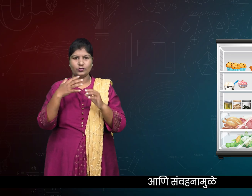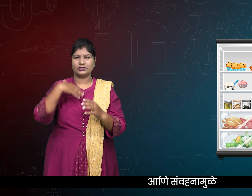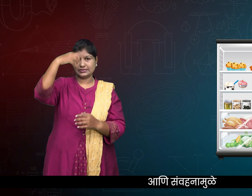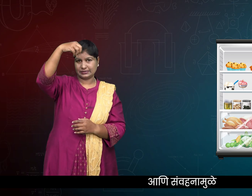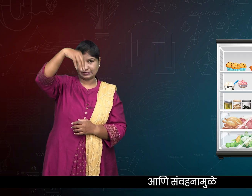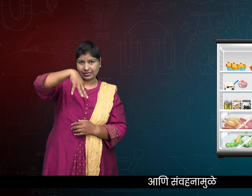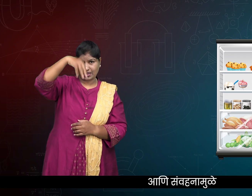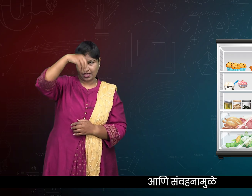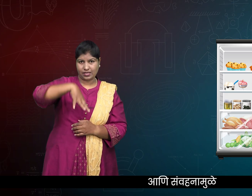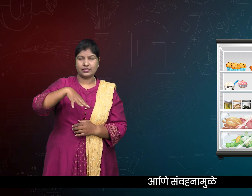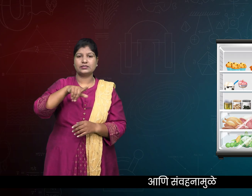आणि संवहनामुळे